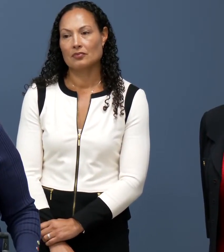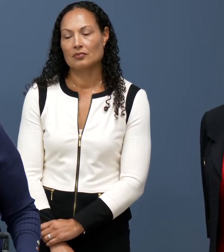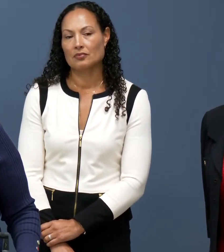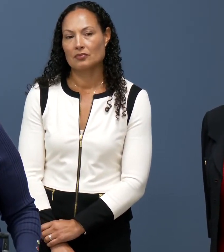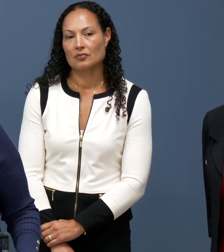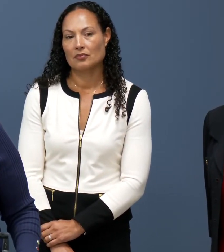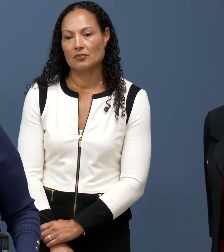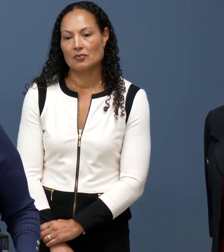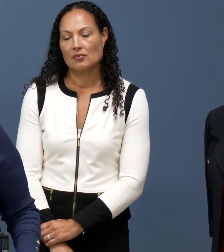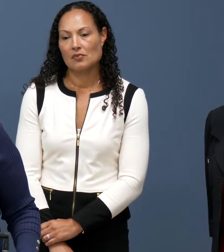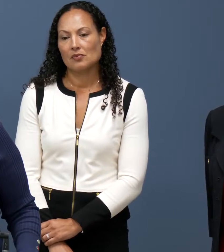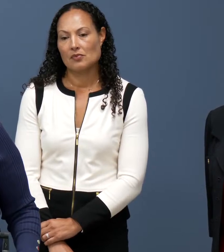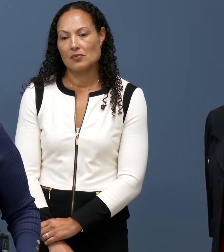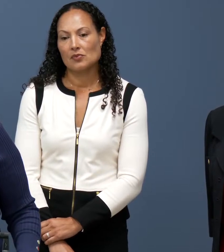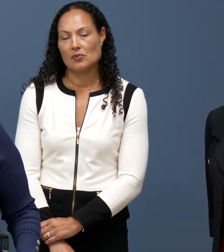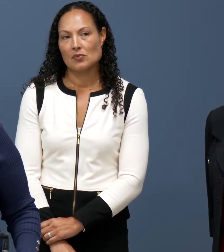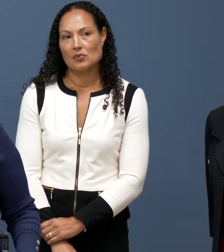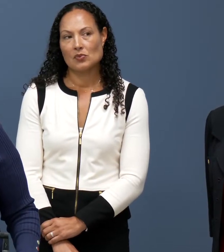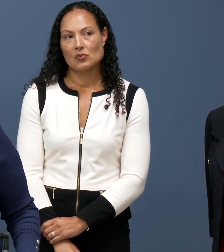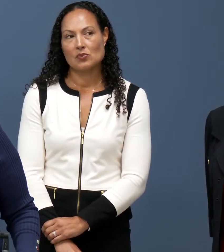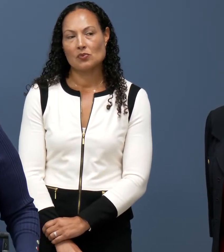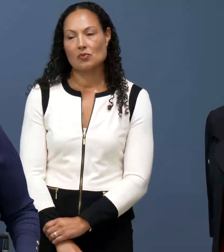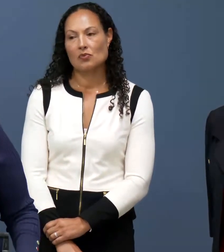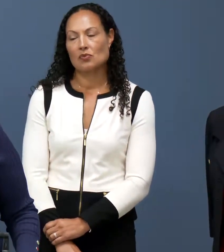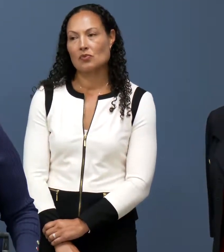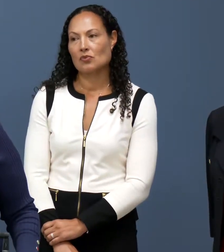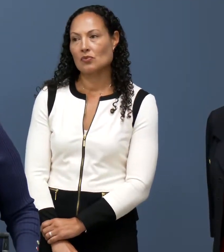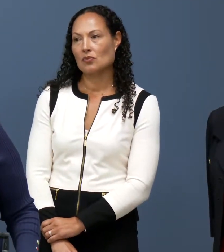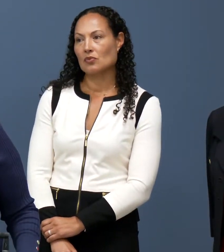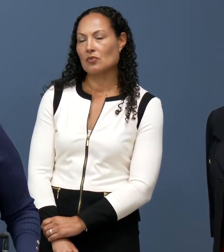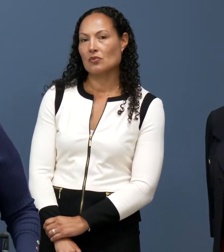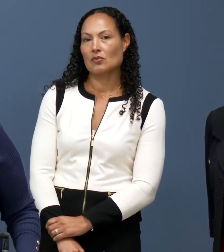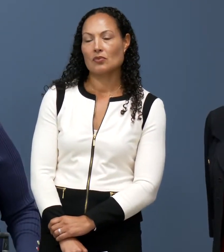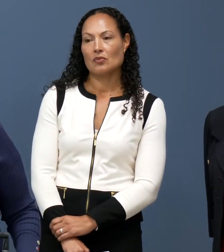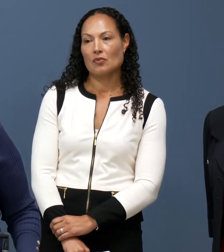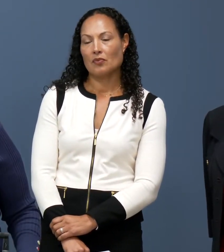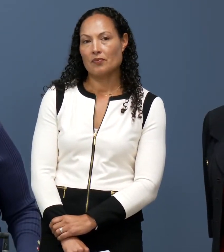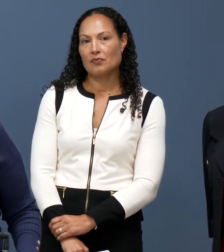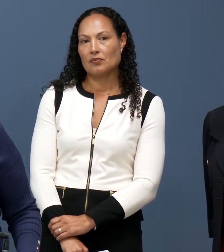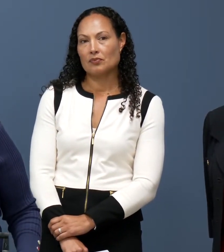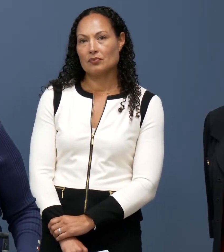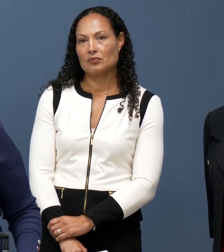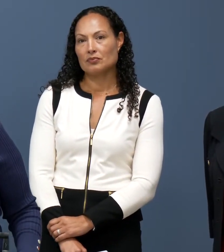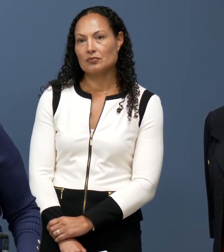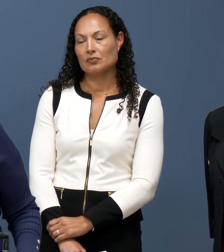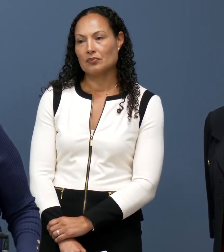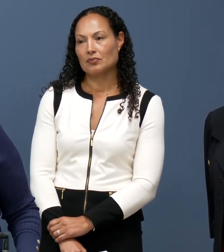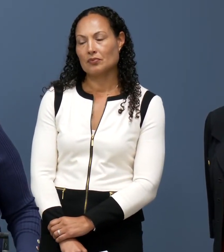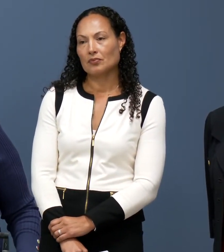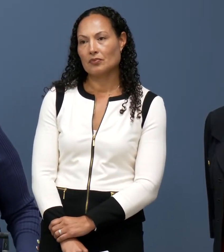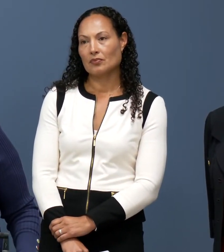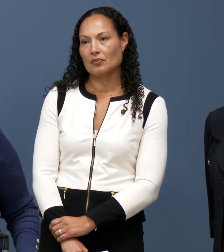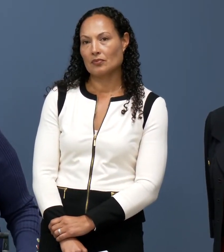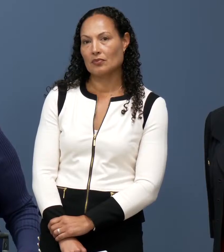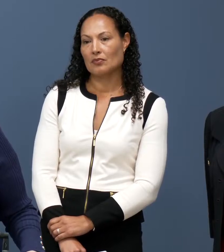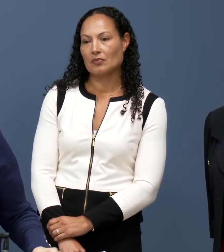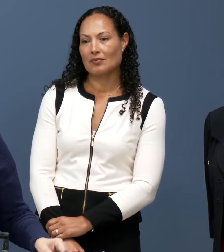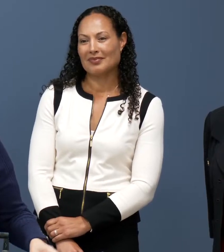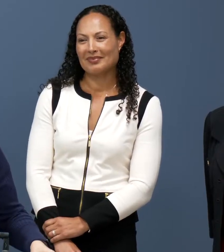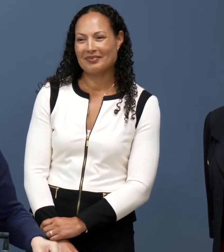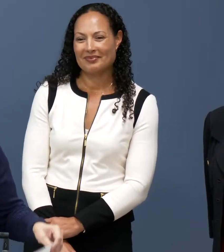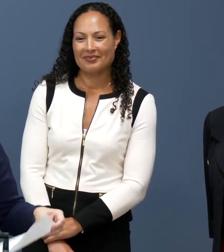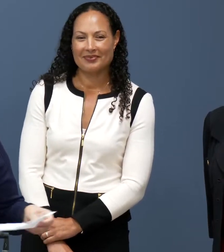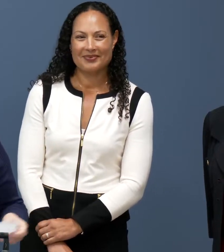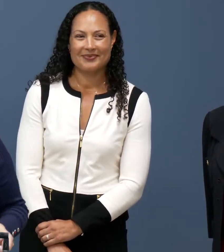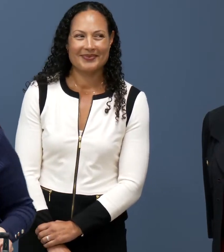sin hogar 2024 y el informe completo de 2024 estará disponible en longbeach.gov.